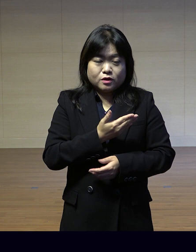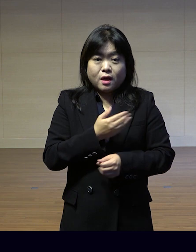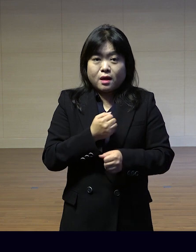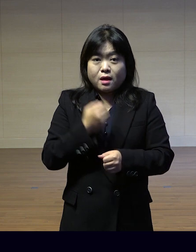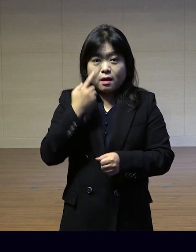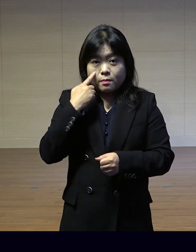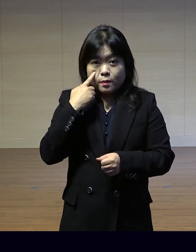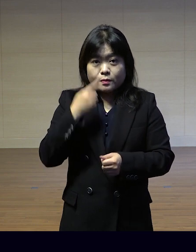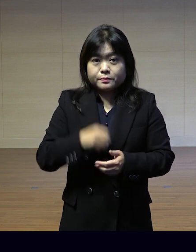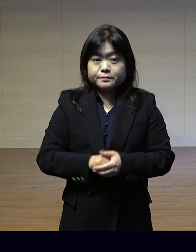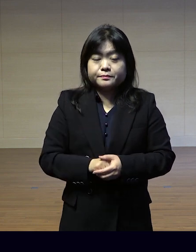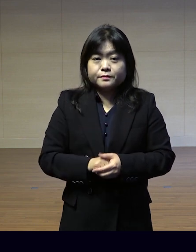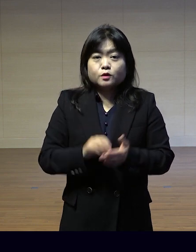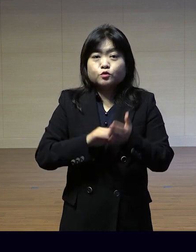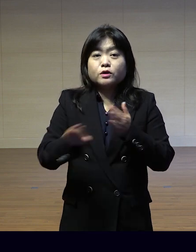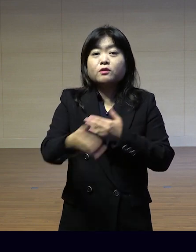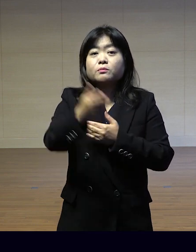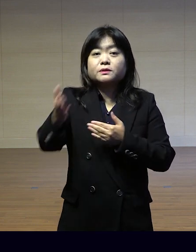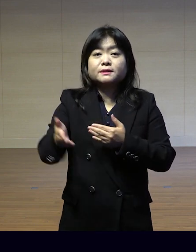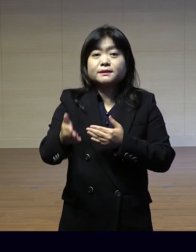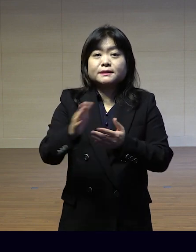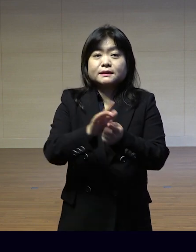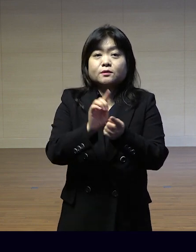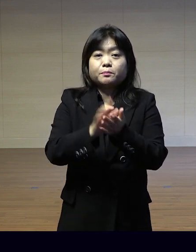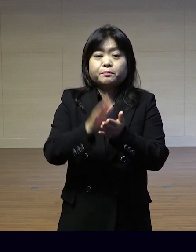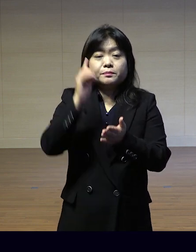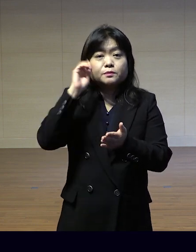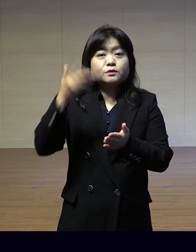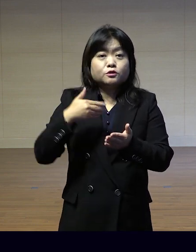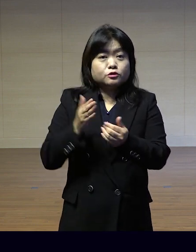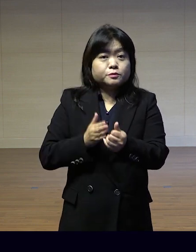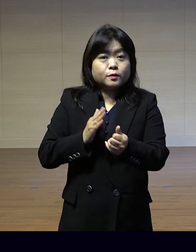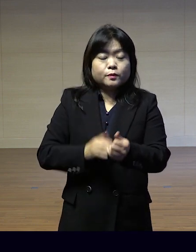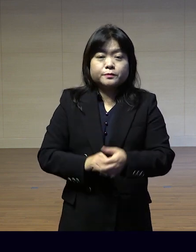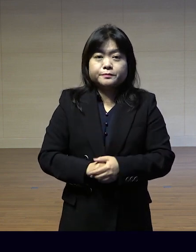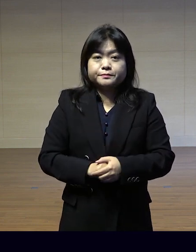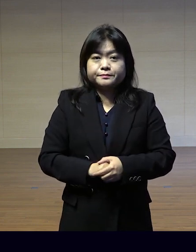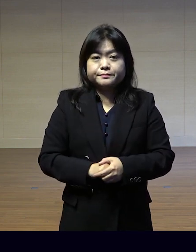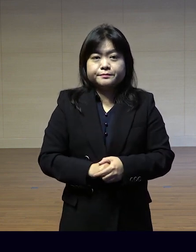한번 답변을 요구한 뒤에 여러분 질문을 받도록 하겠습니다.